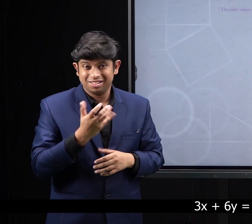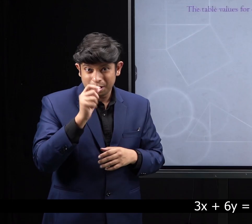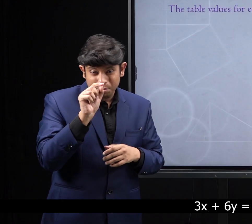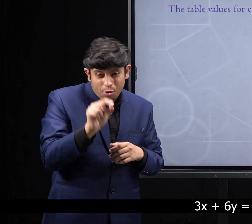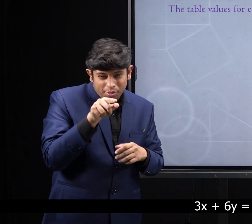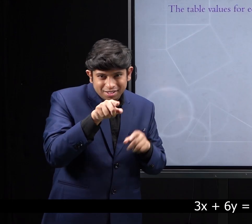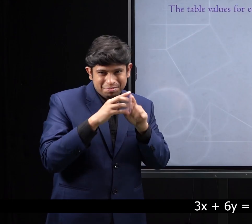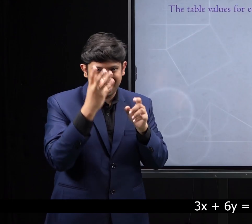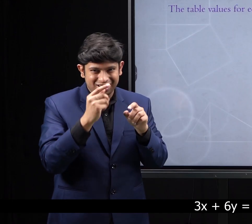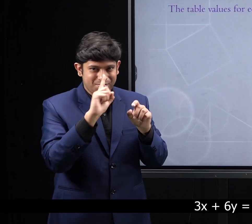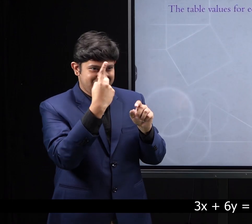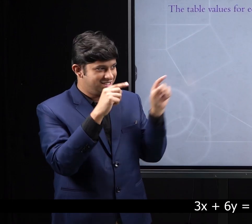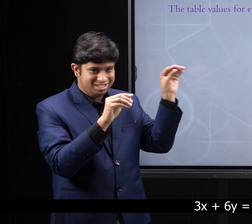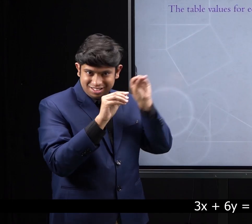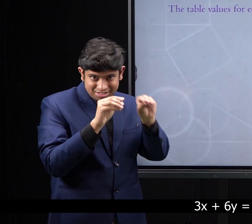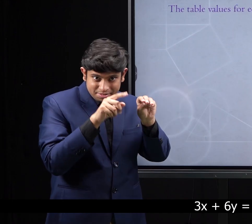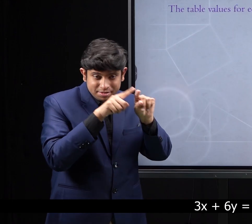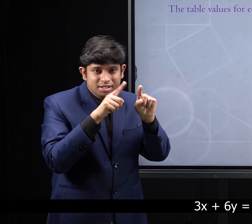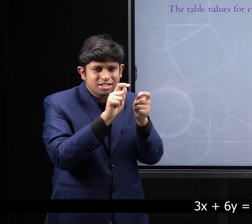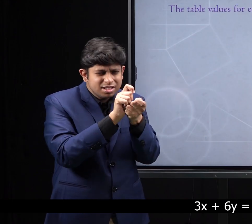6y = 12 इक्वेशन दुसरा.